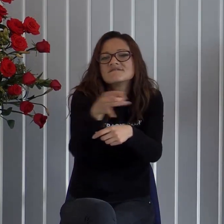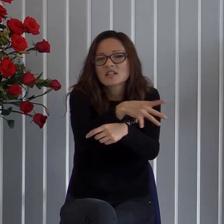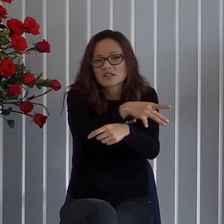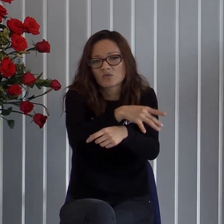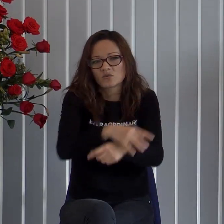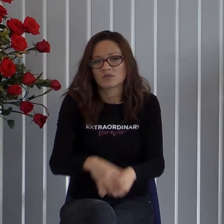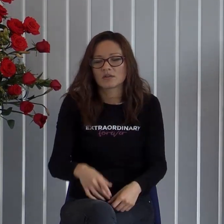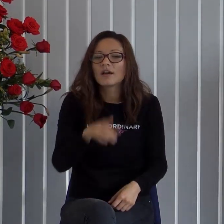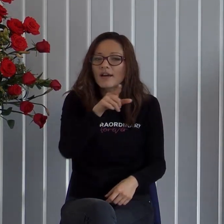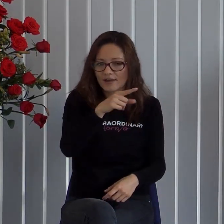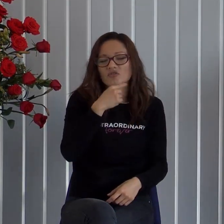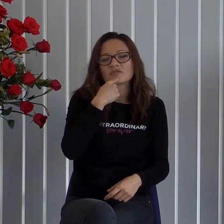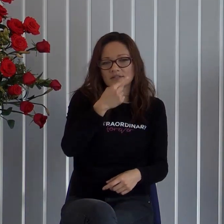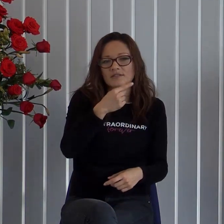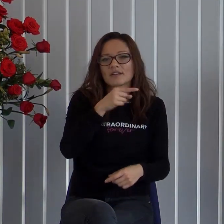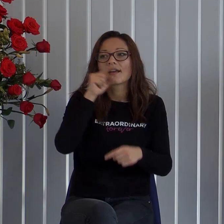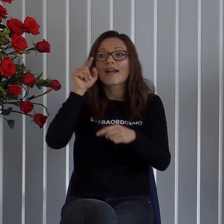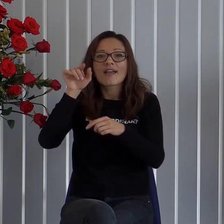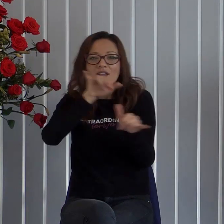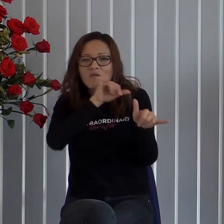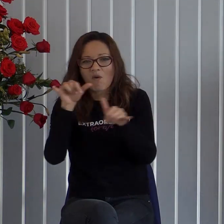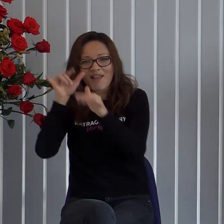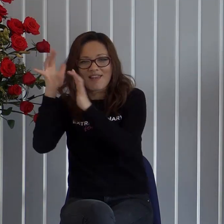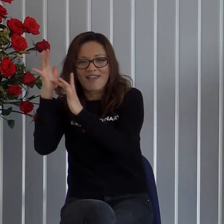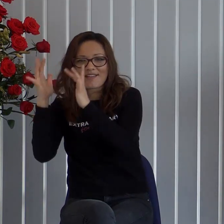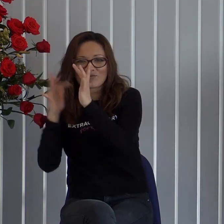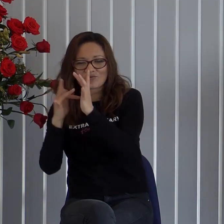Vencidos. Eso es lo que dice. En la cruz